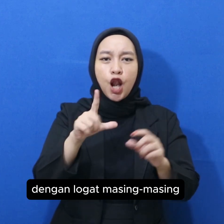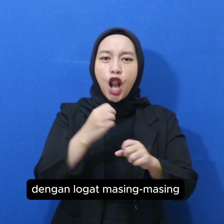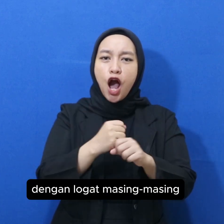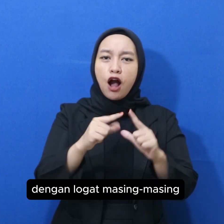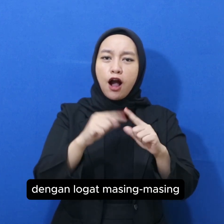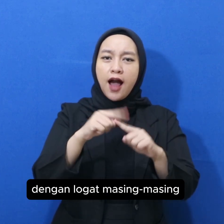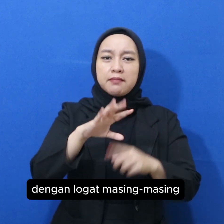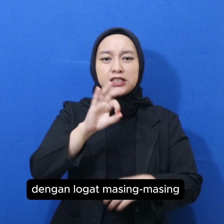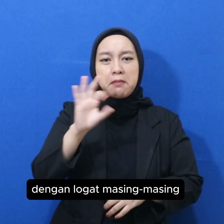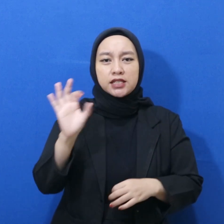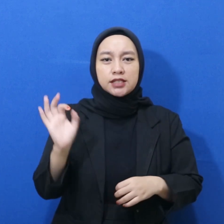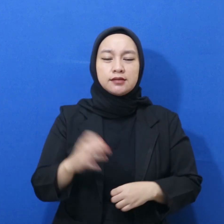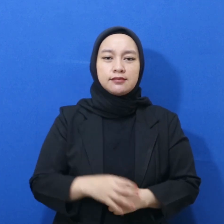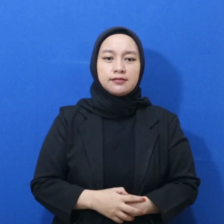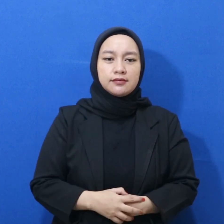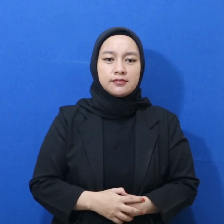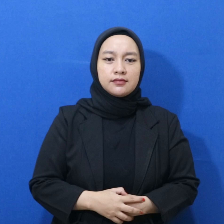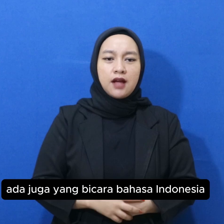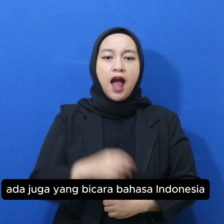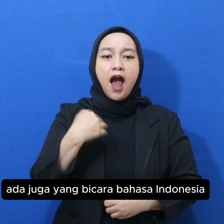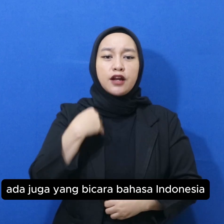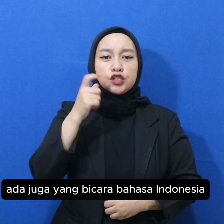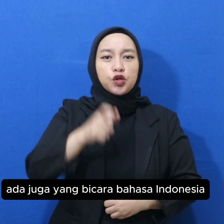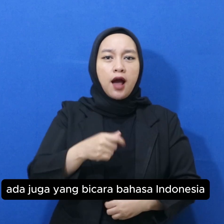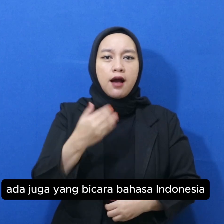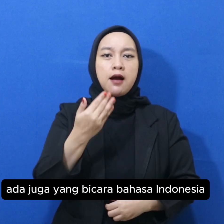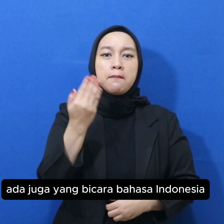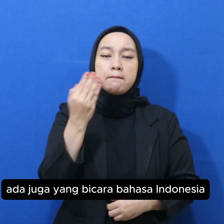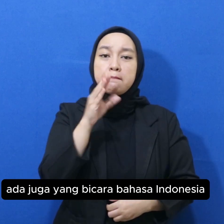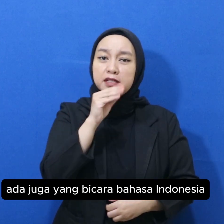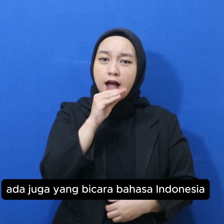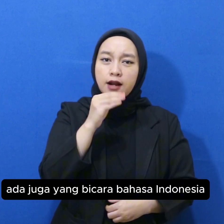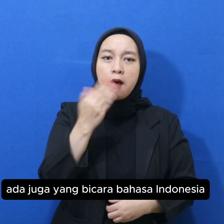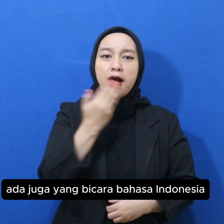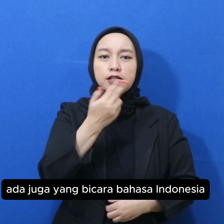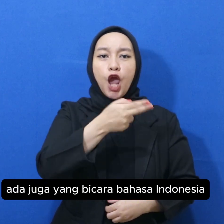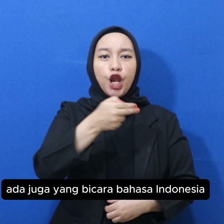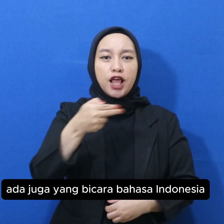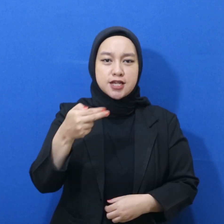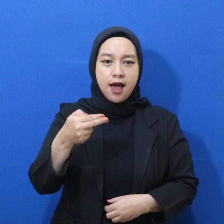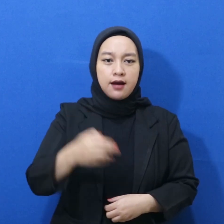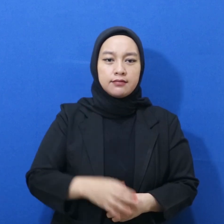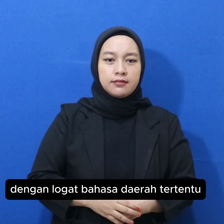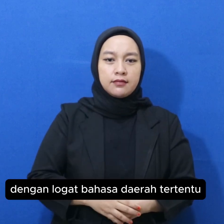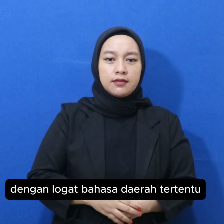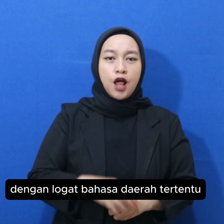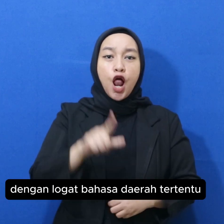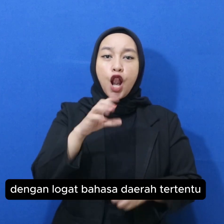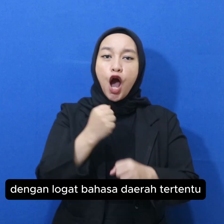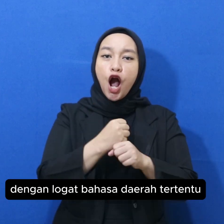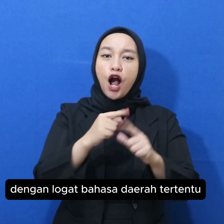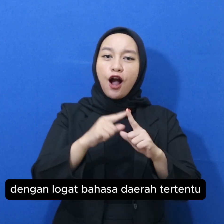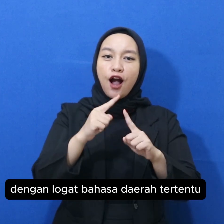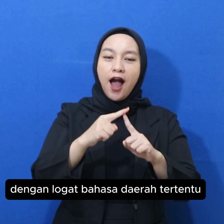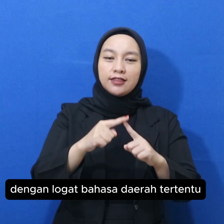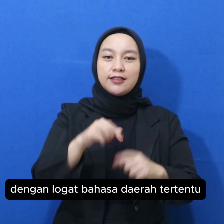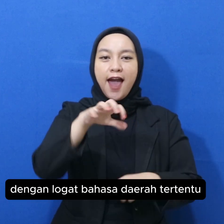logat masing-masing. Ada juga yang bicara bahasa Indonesia dengan logat bahasa daerah